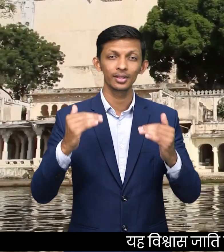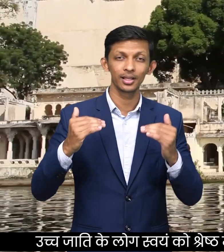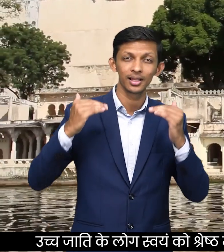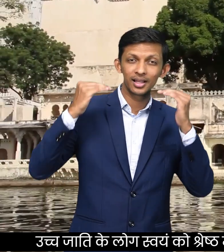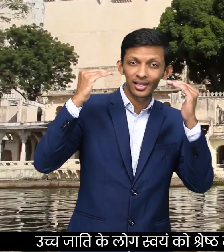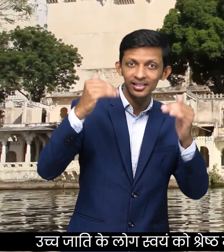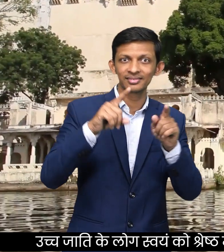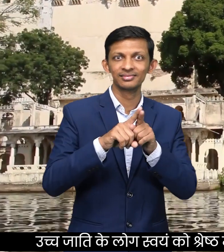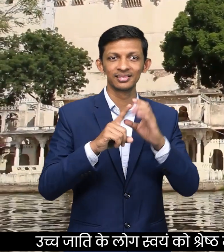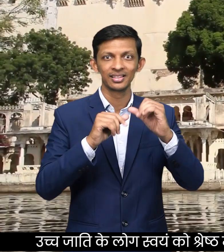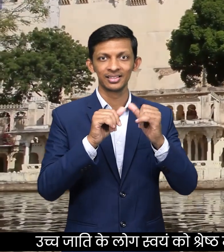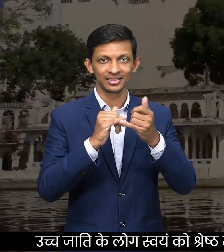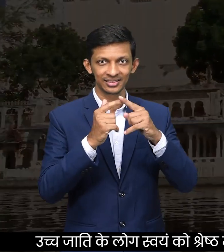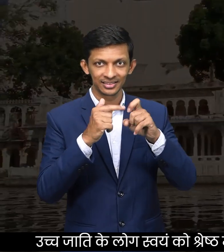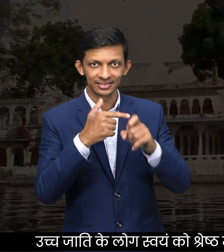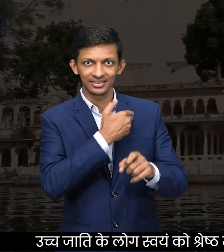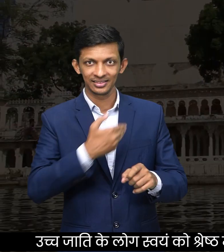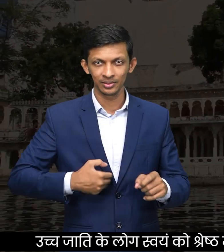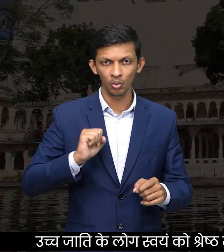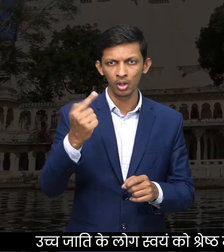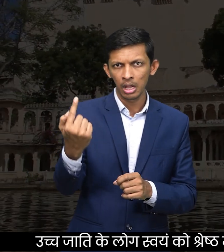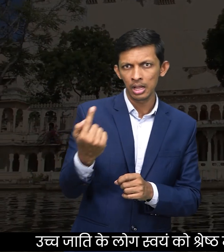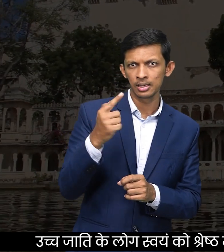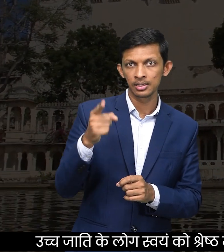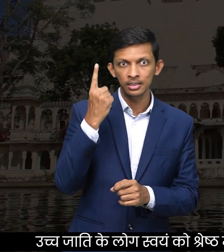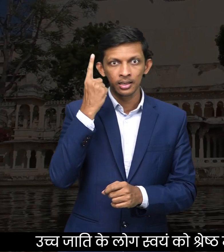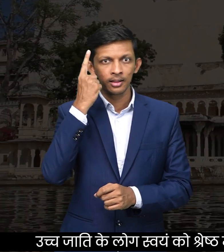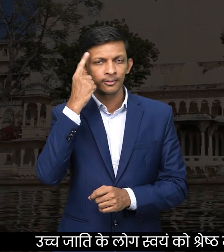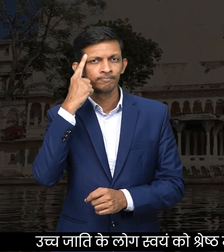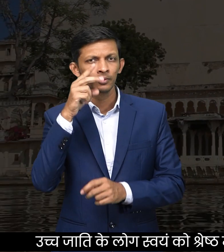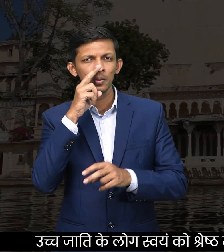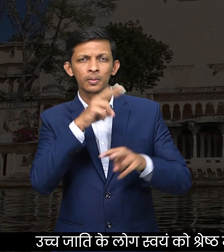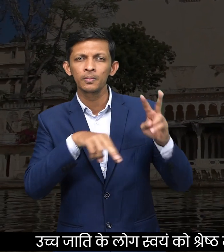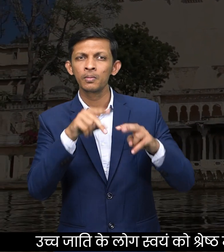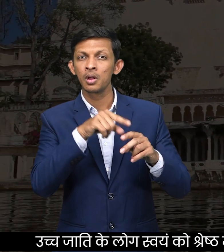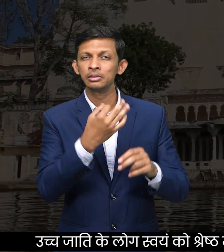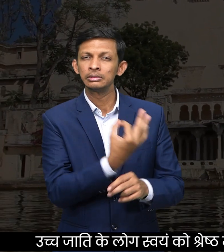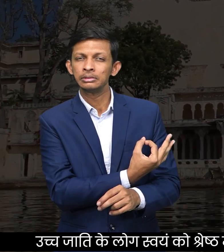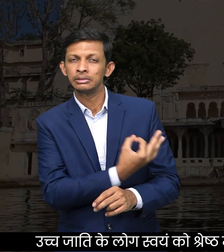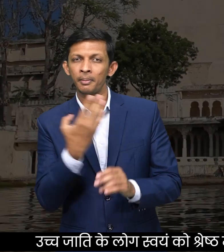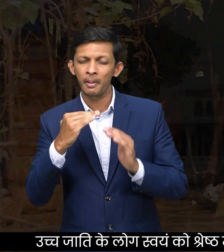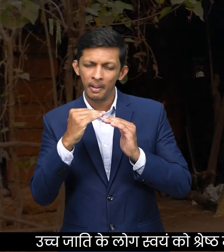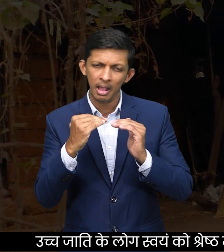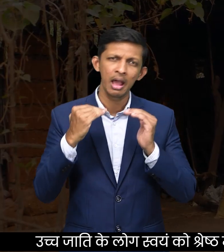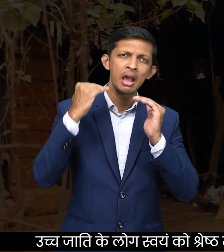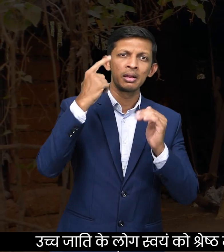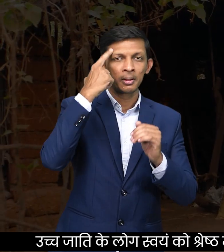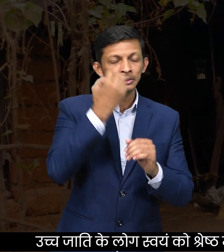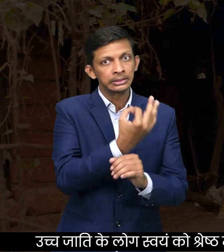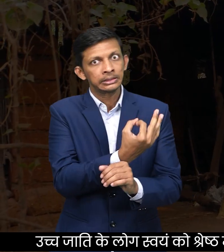उच्च जाति के लोग स्वयं को श्रेष्ठ मानते थे, जबकि अछूतों को अयोग्य माना जाता